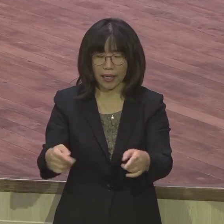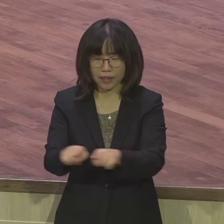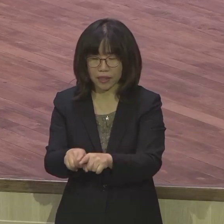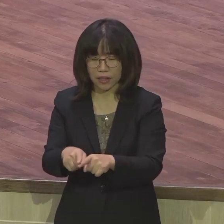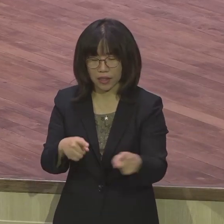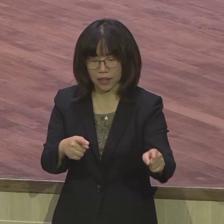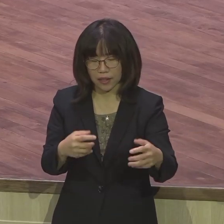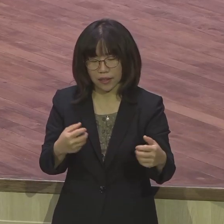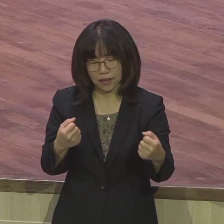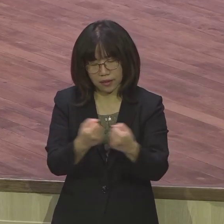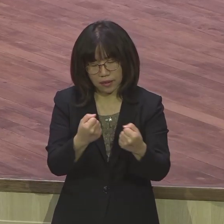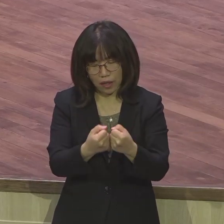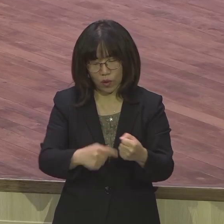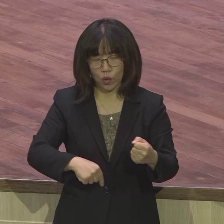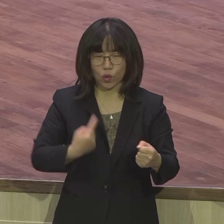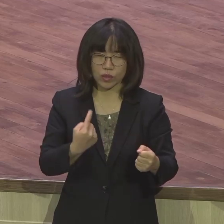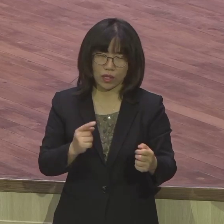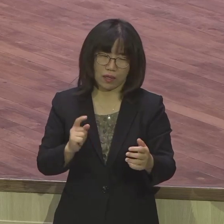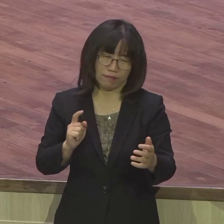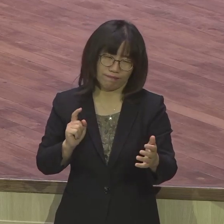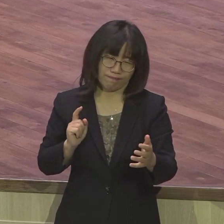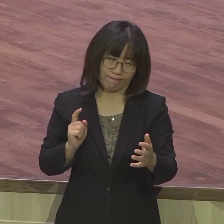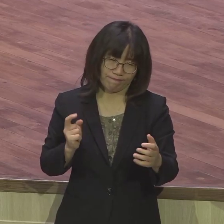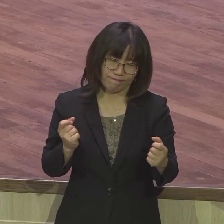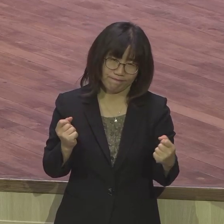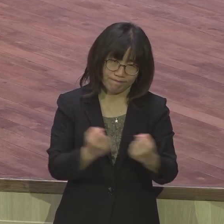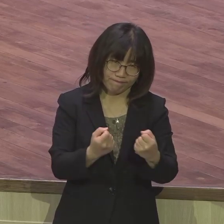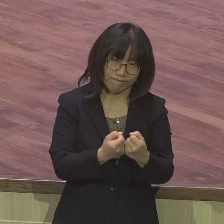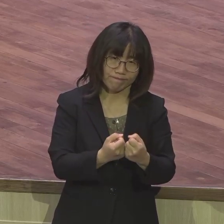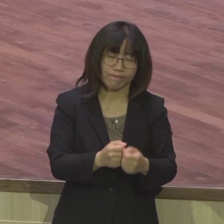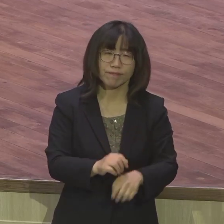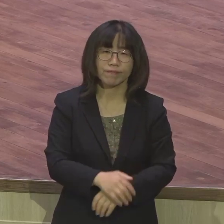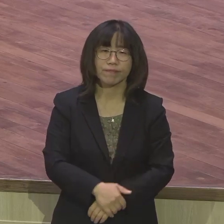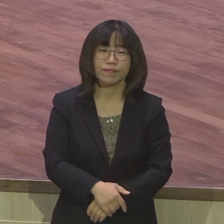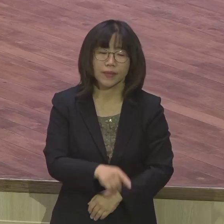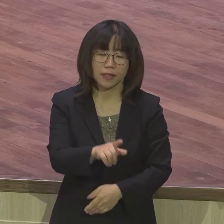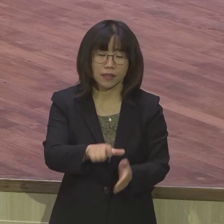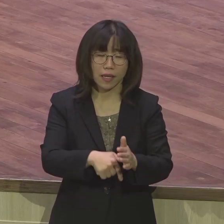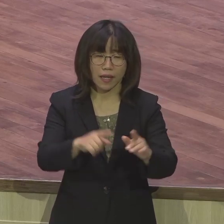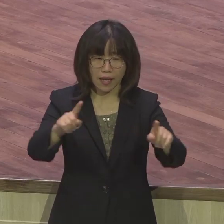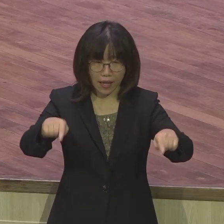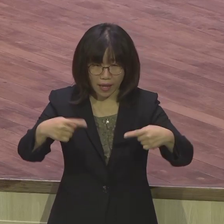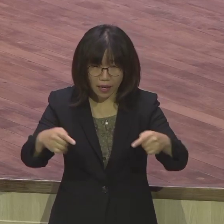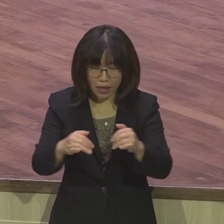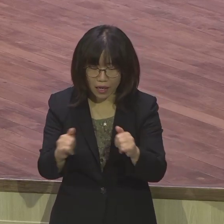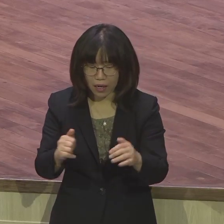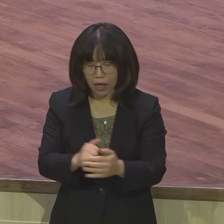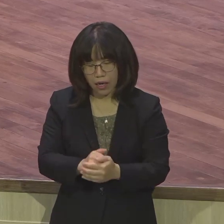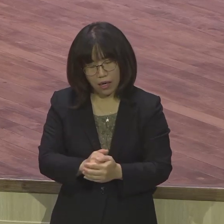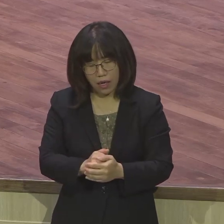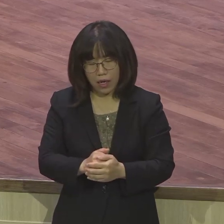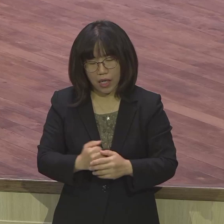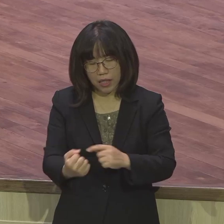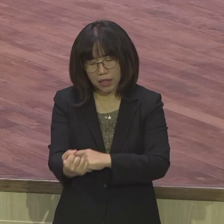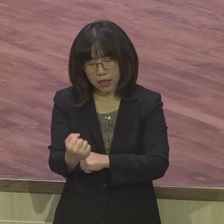그런데요 중요한 것은 뭐냐면 그렇게 열심히 했는데 엘리야에게 한계가 왔어요.